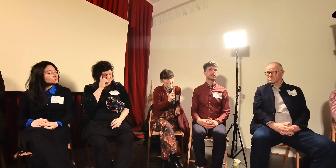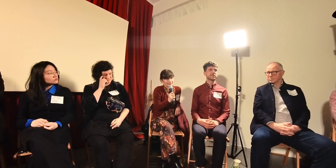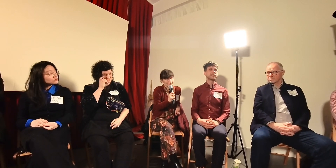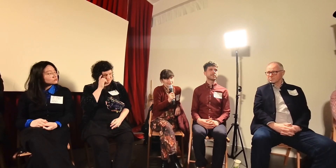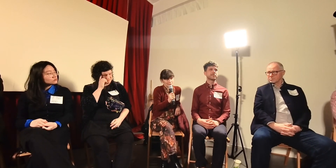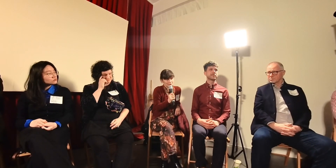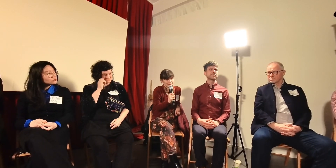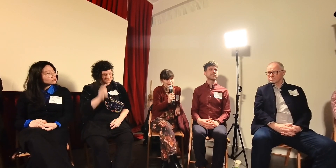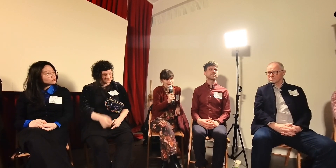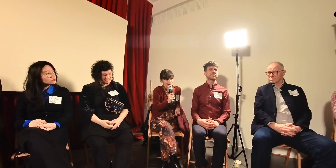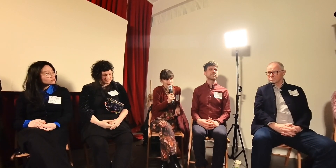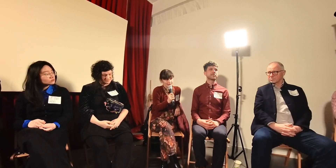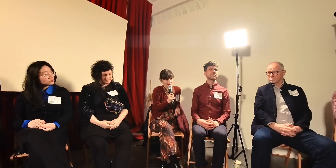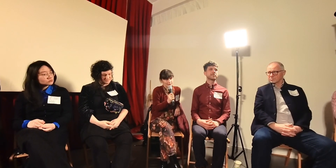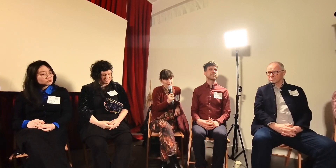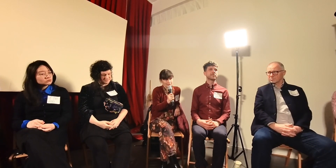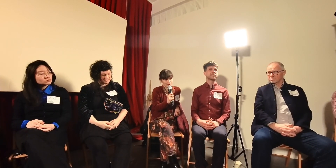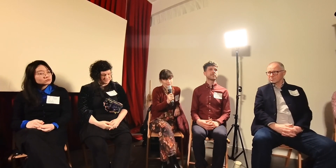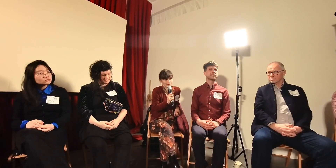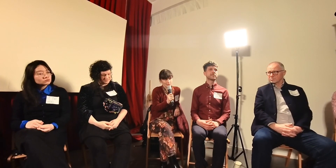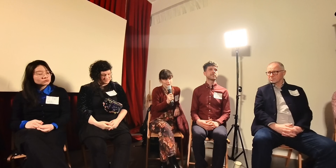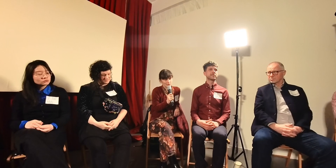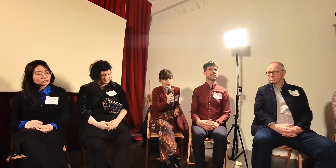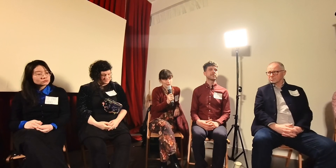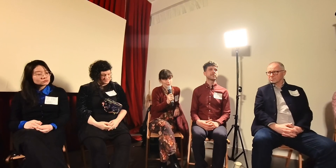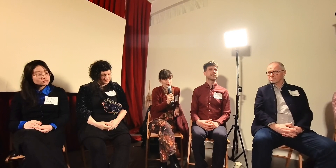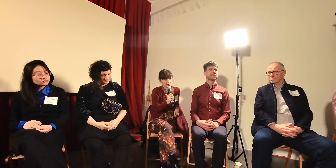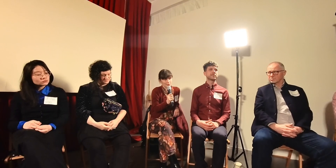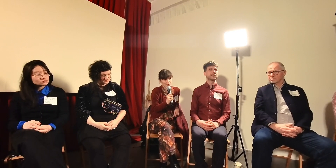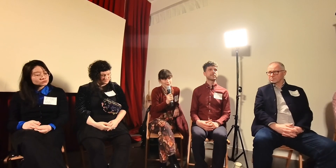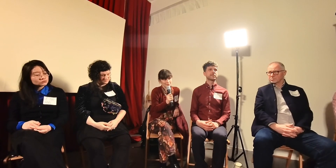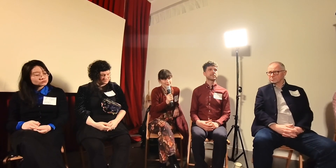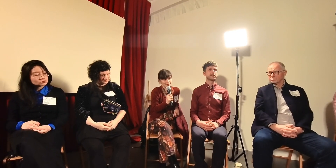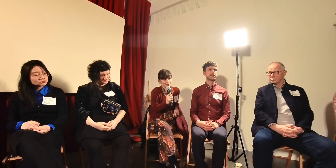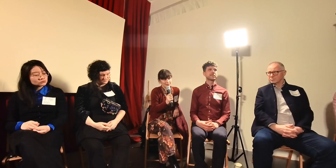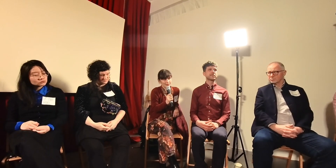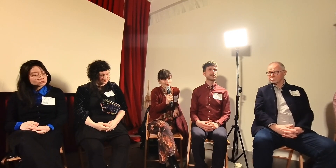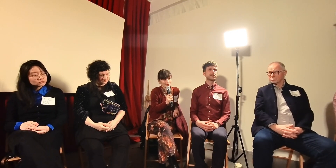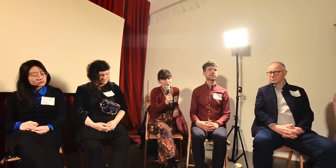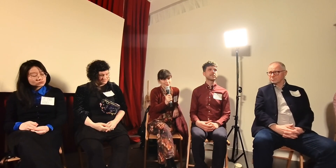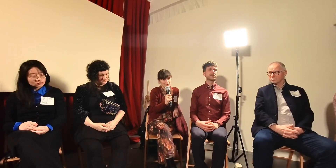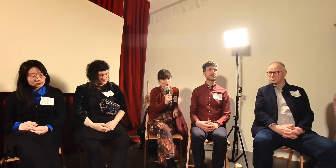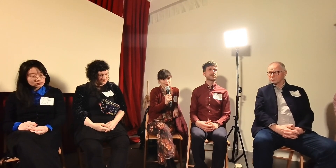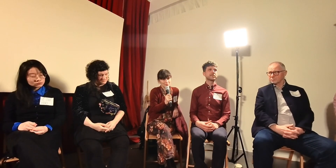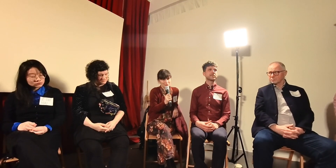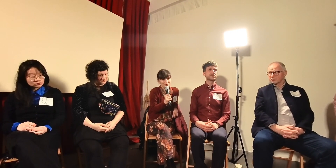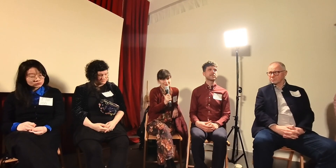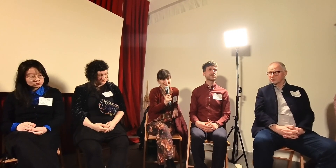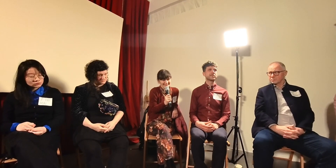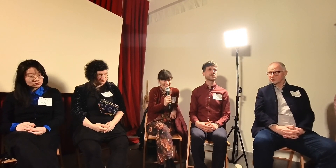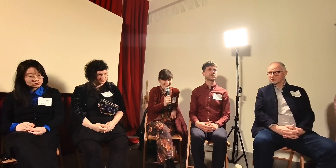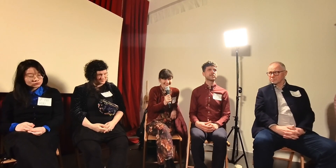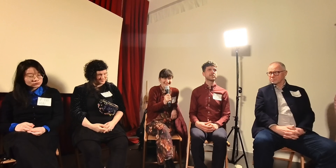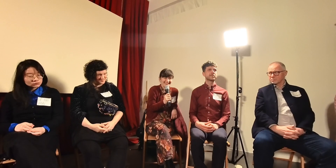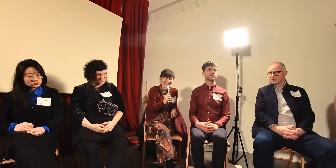to složitý a ve výsledku si myslím, že spíš jako rozděloval ty publika, než že by je